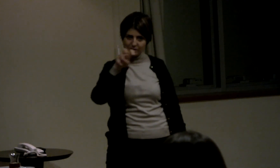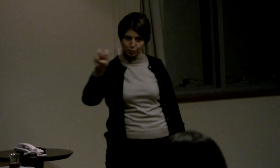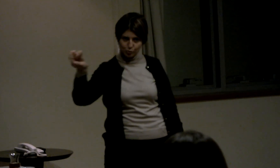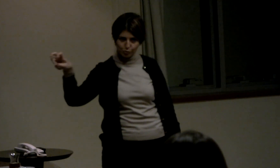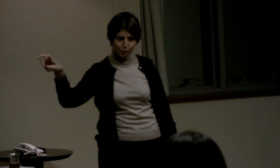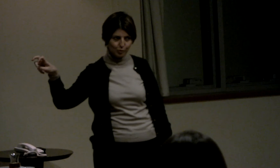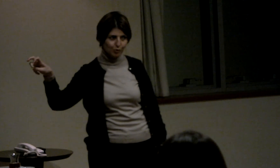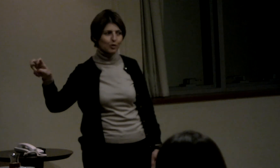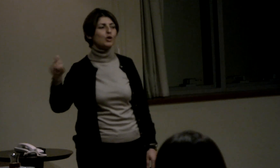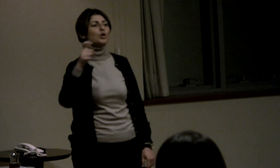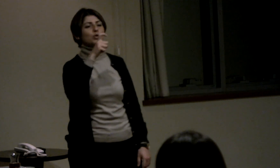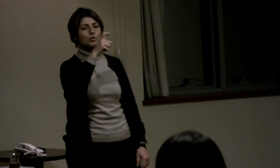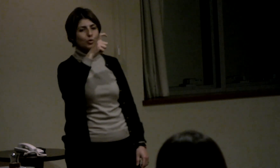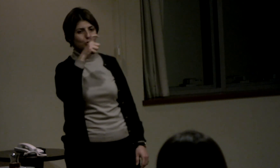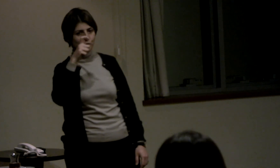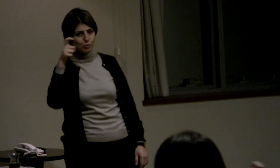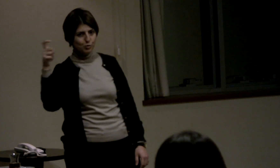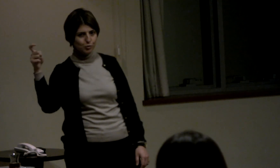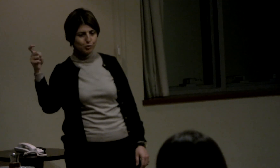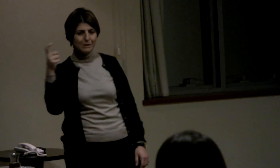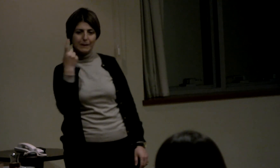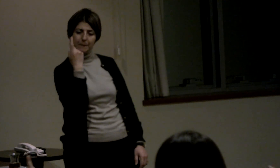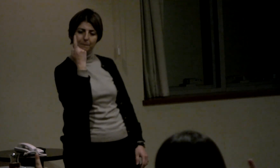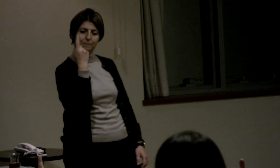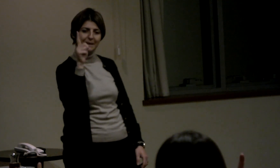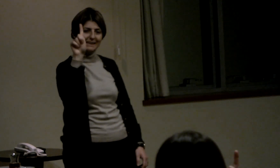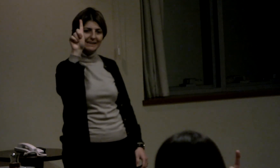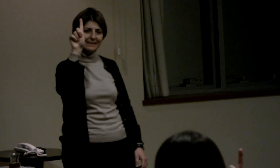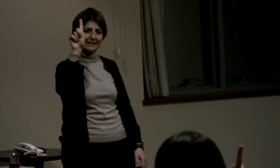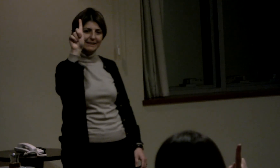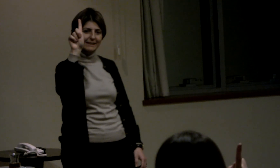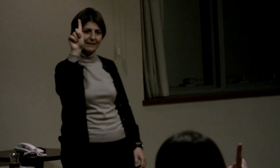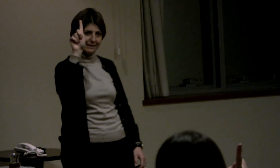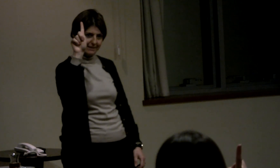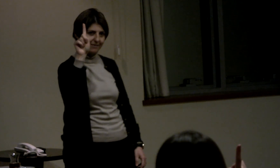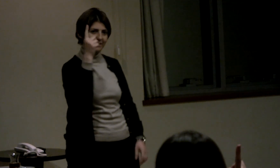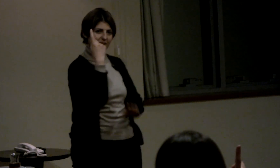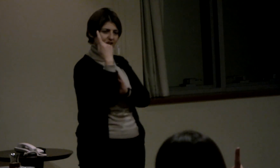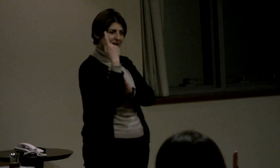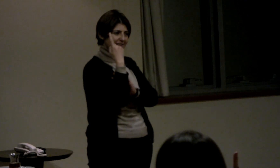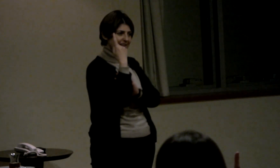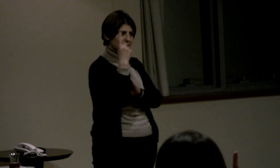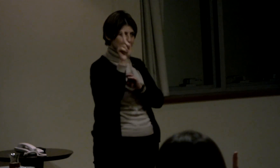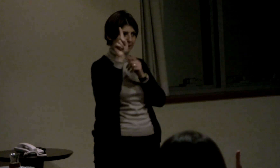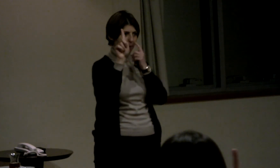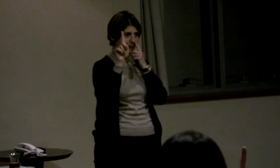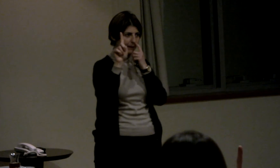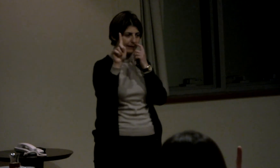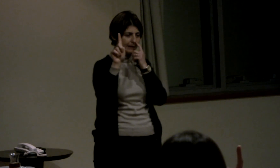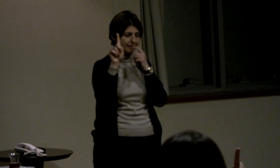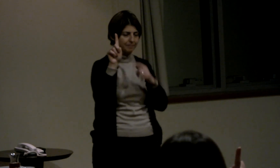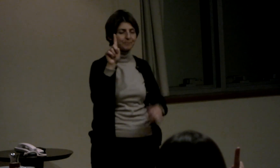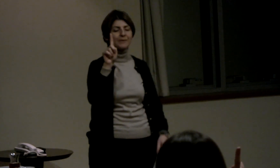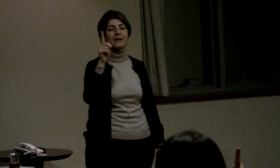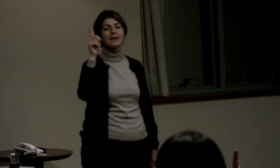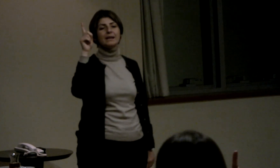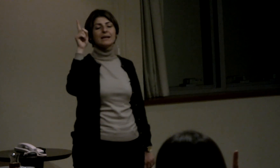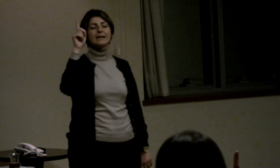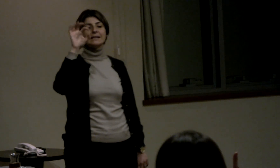800, 900, 1000. Evet, içeriden dışarıya, aynen. Ne